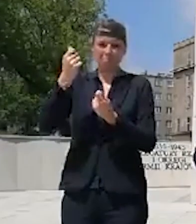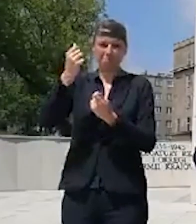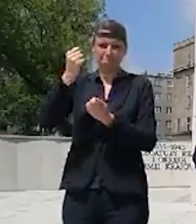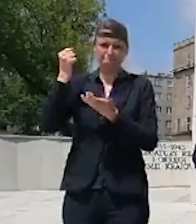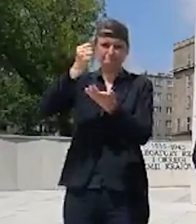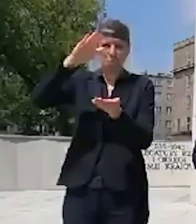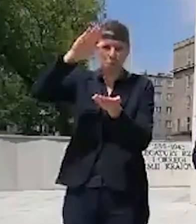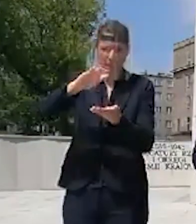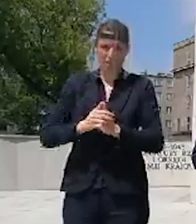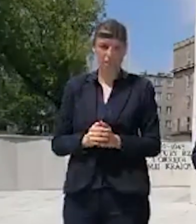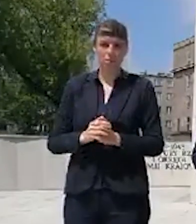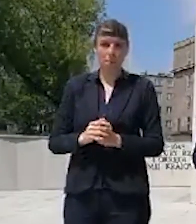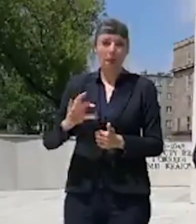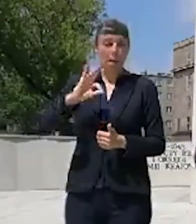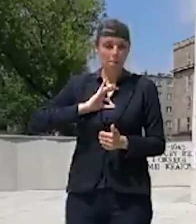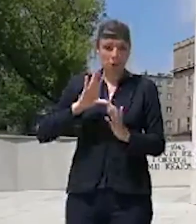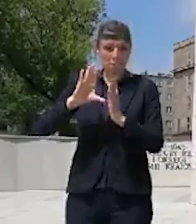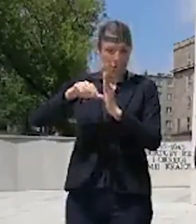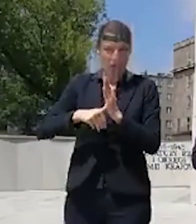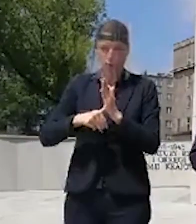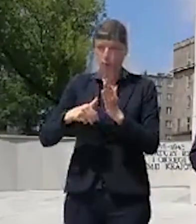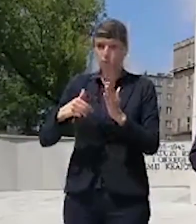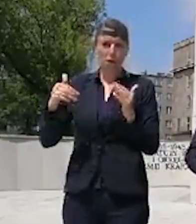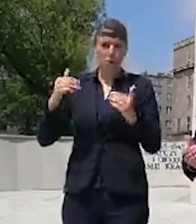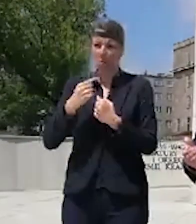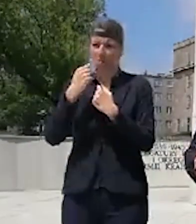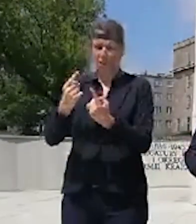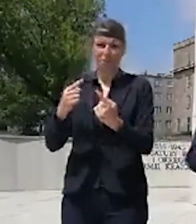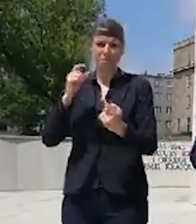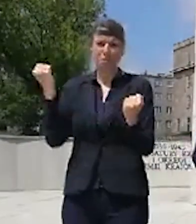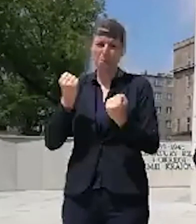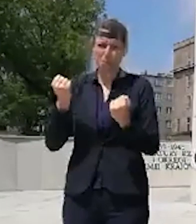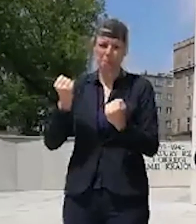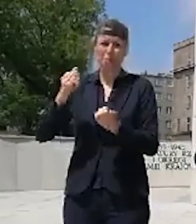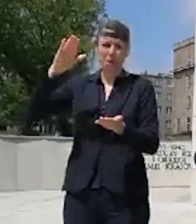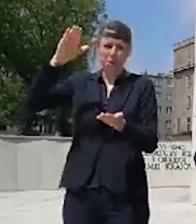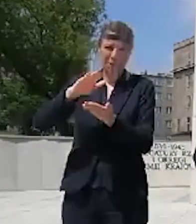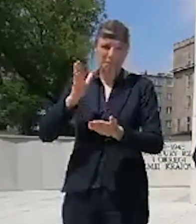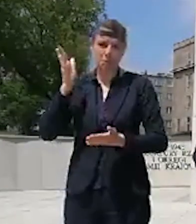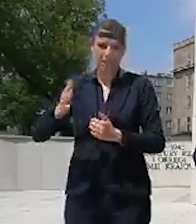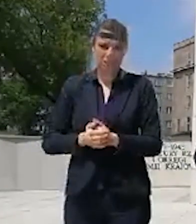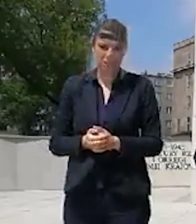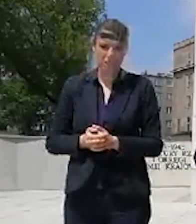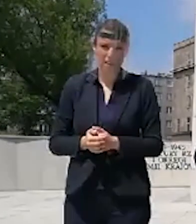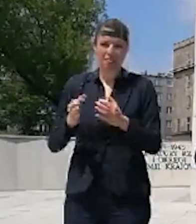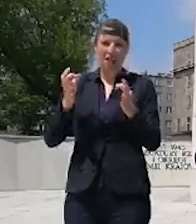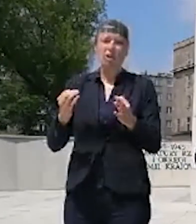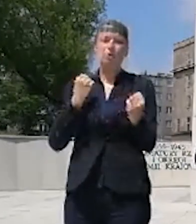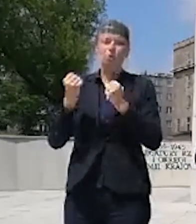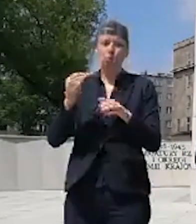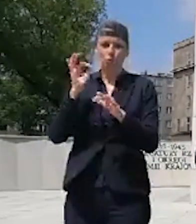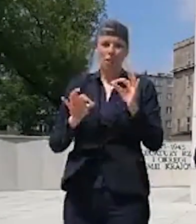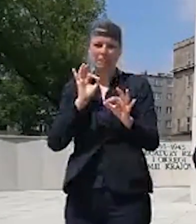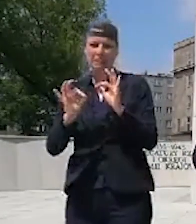mojego miasta mogę powiedzieć, że na pewno to będzie ogromny uszczerbek. Dzisiaj ten operat szacunkowy jest ciężki do przedstawienia, ale wiemy,